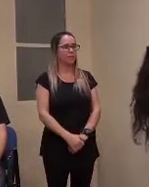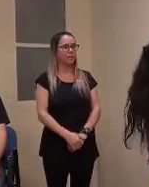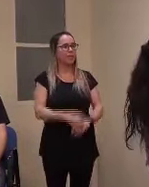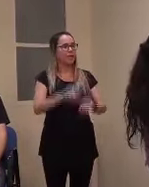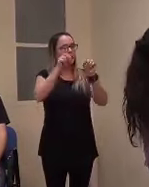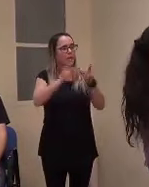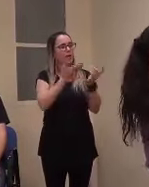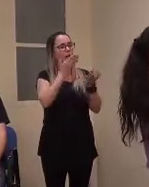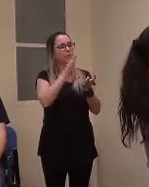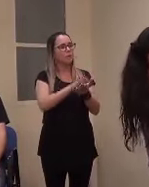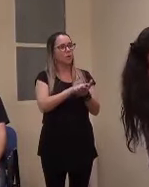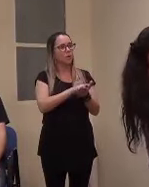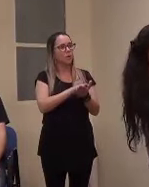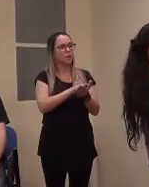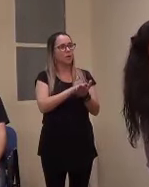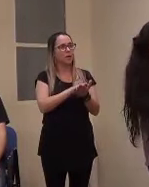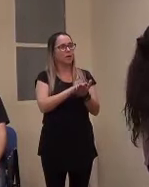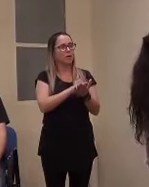hablamos también de